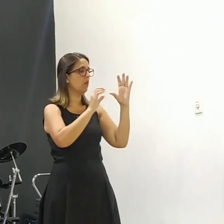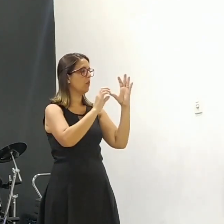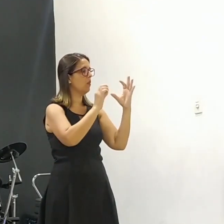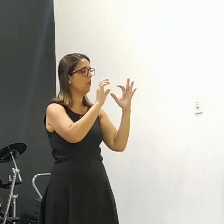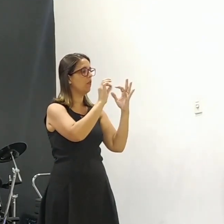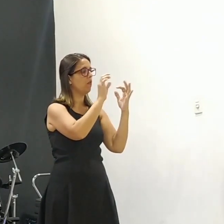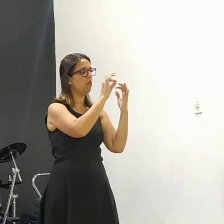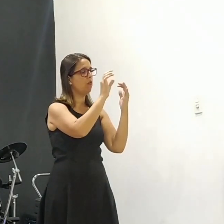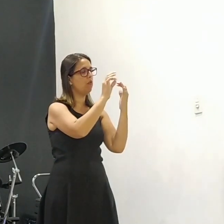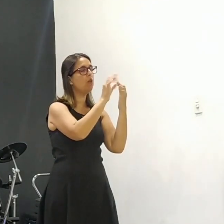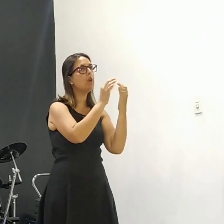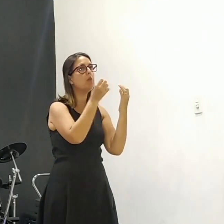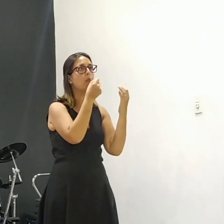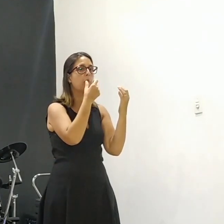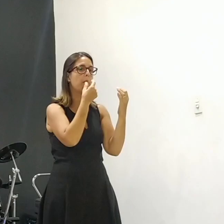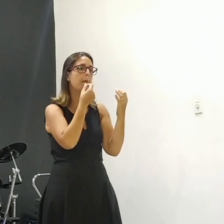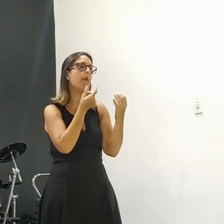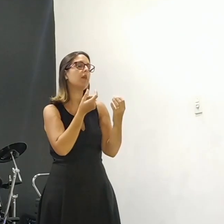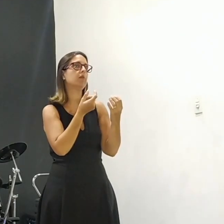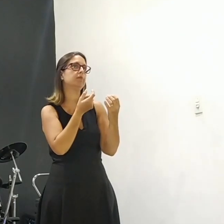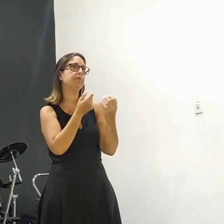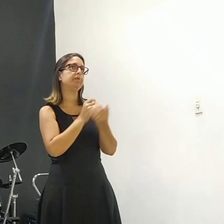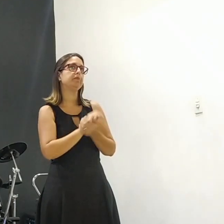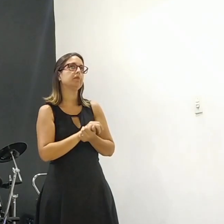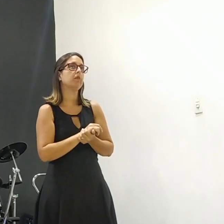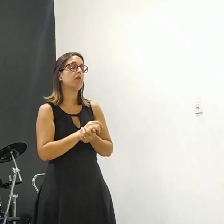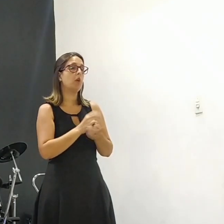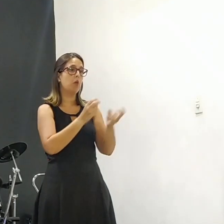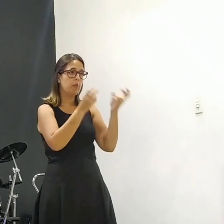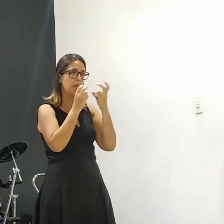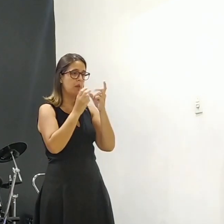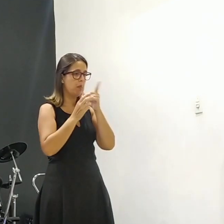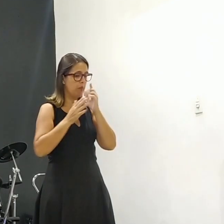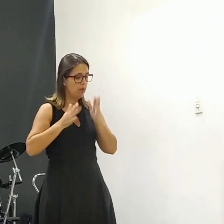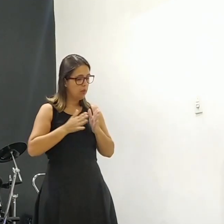remédio. Nós já vimos que o rio é Jesus,